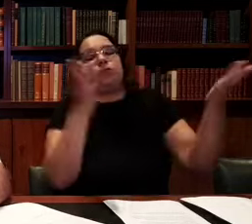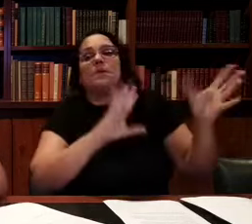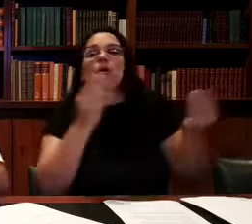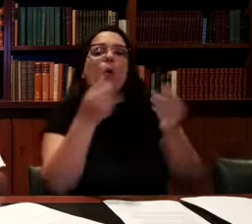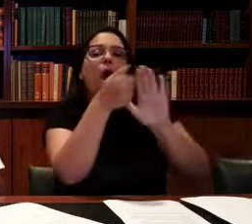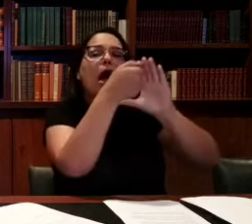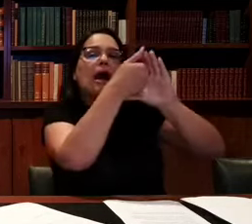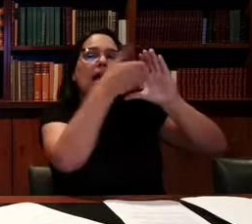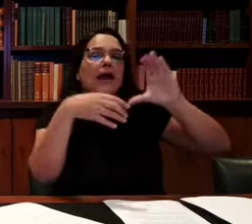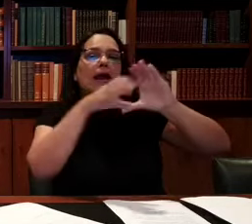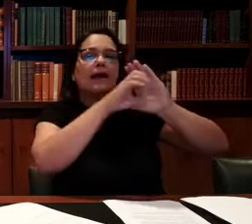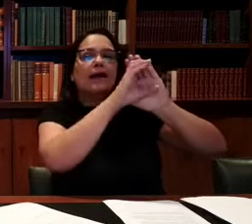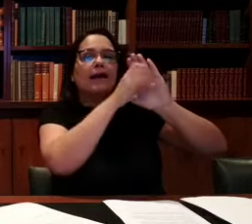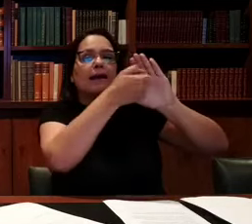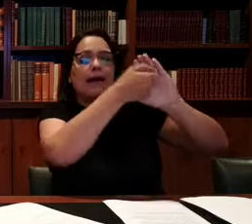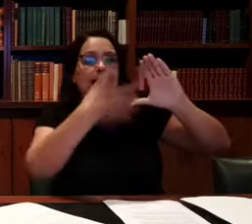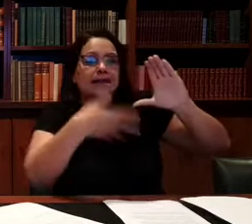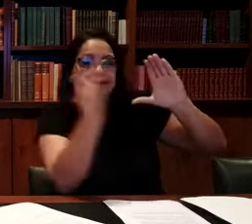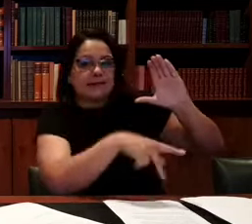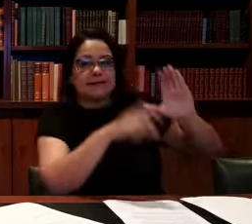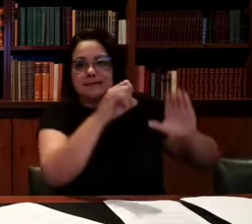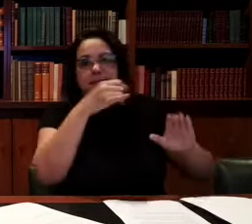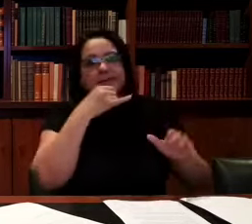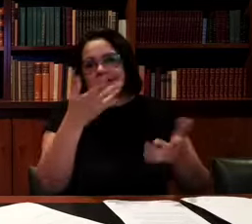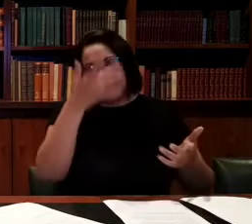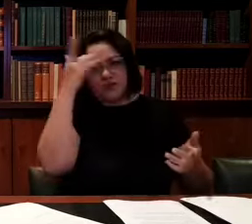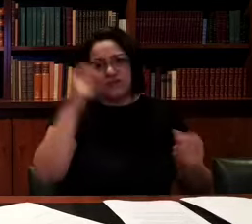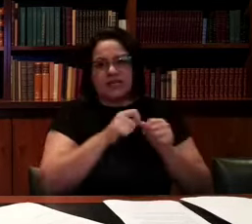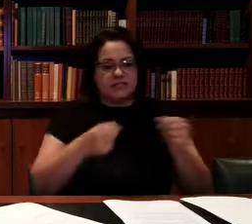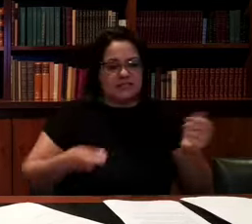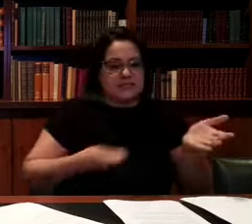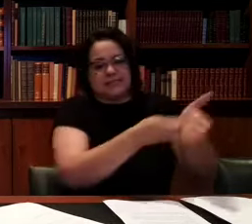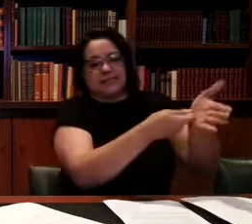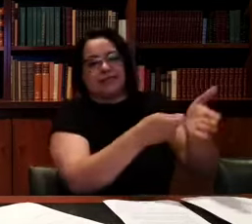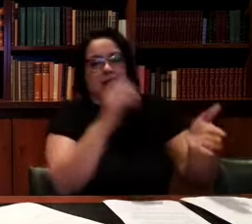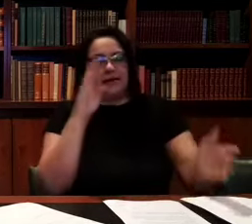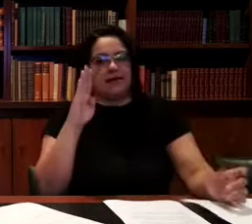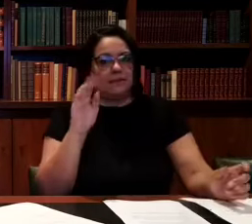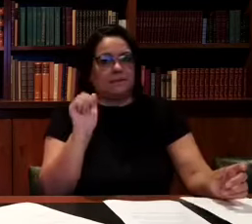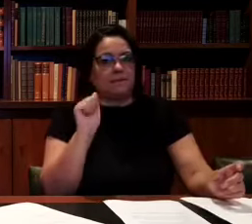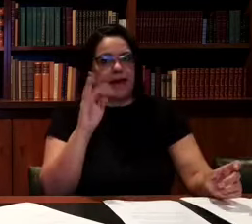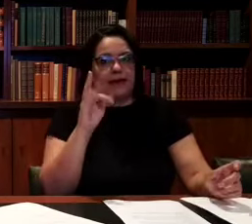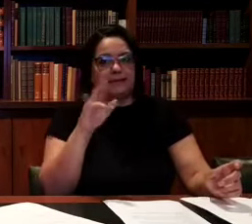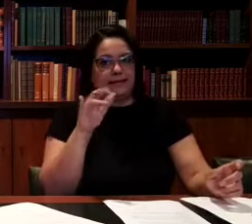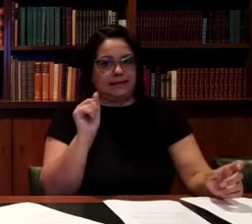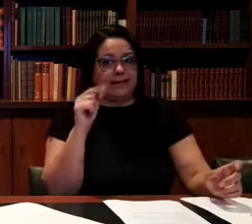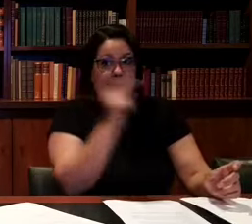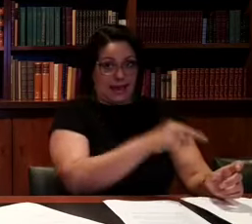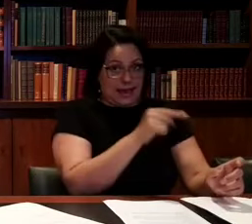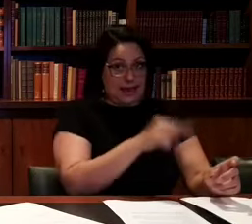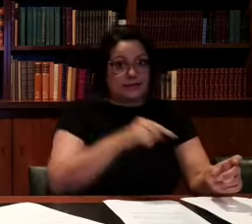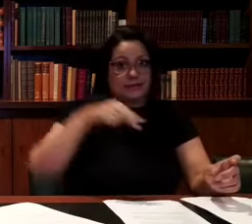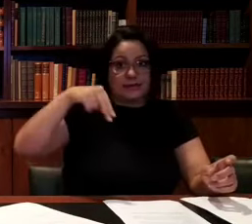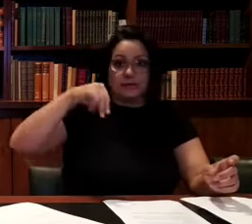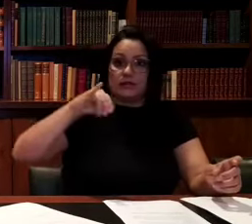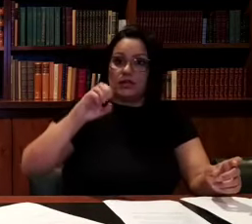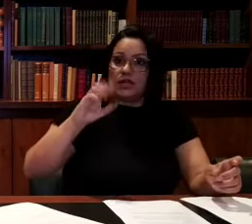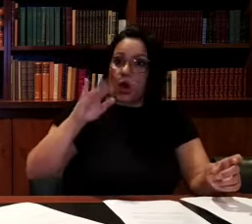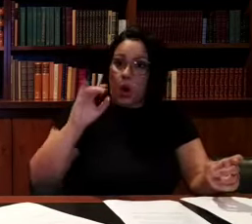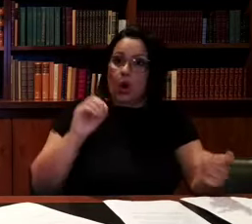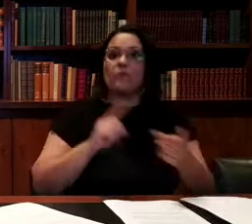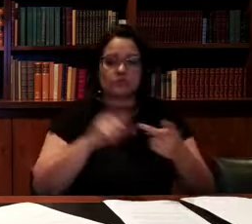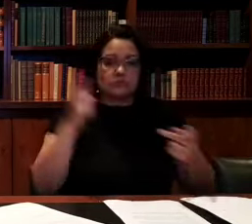bateria você tá combatendo normal genilce nem levantar uma carga rápida ela pode explodir esquentar explodido né Essas uma bateria de mim lá menina feia